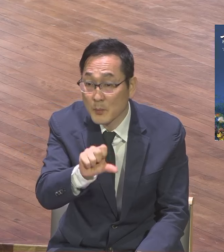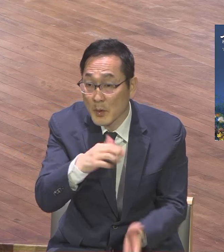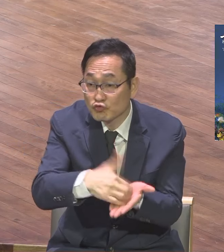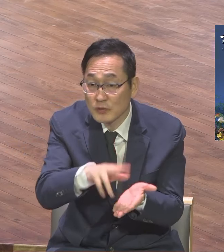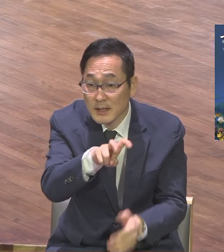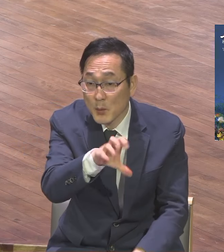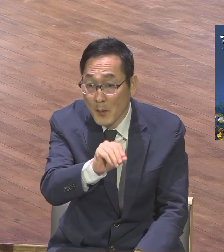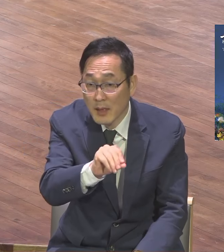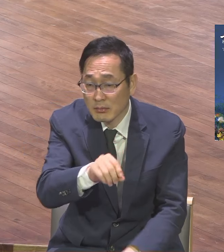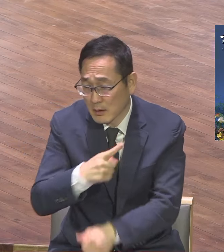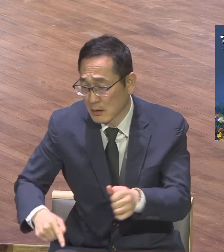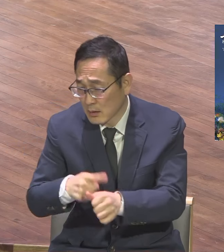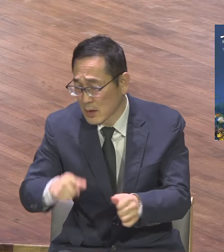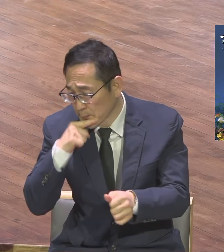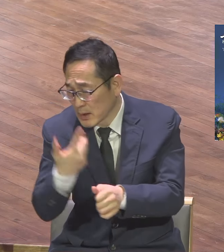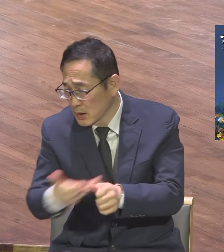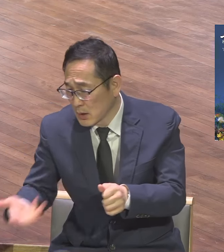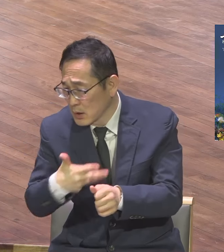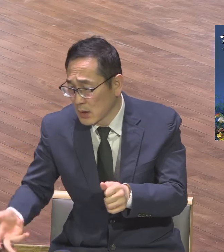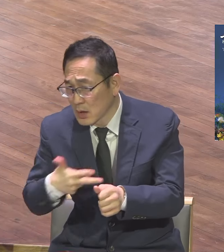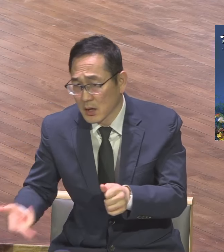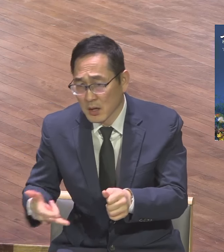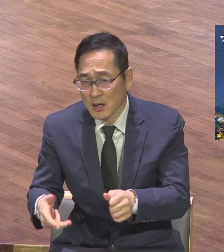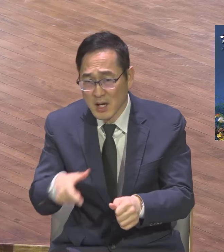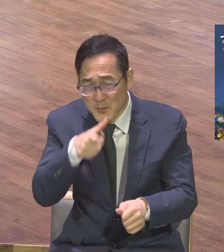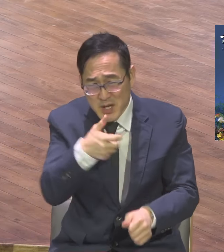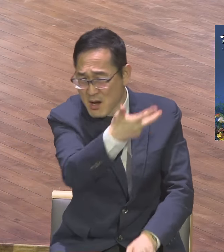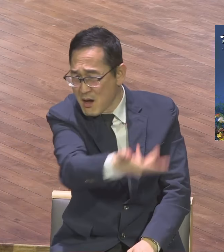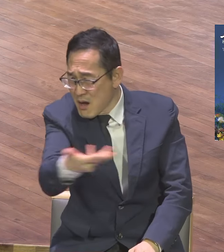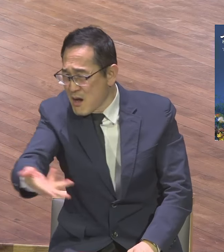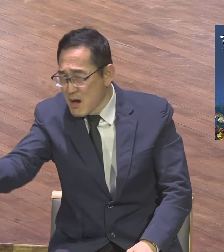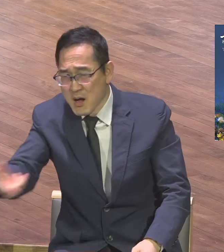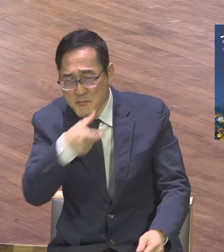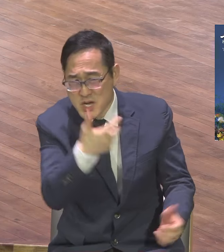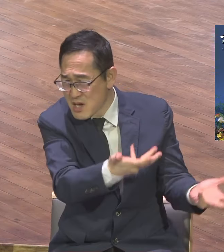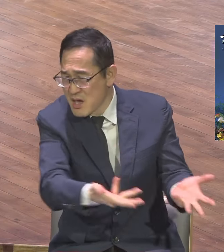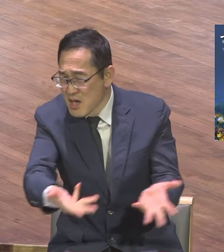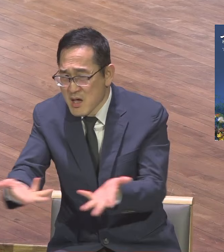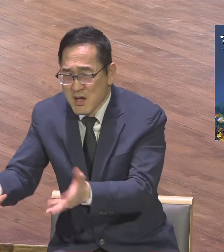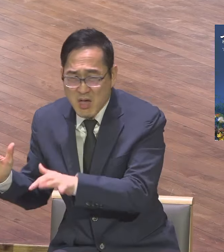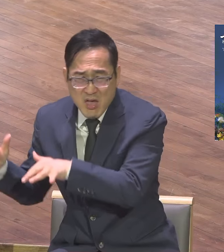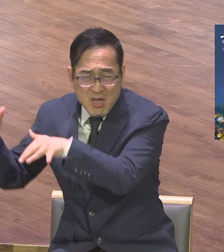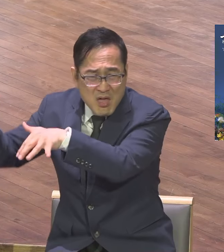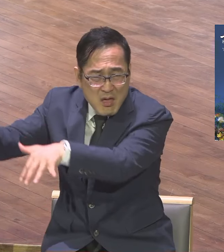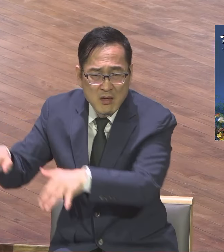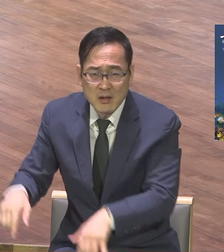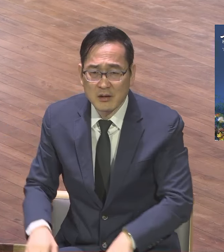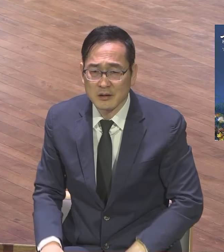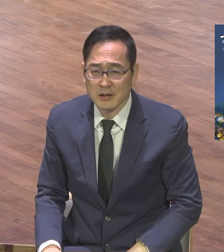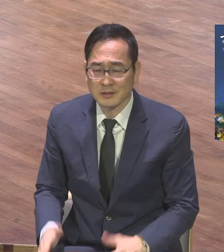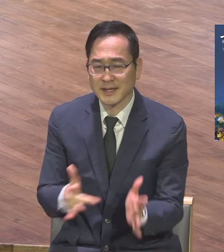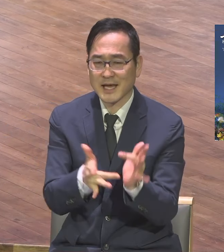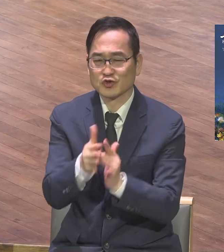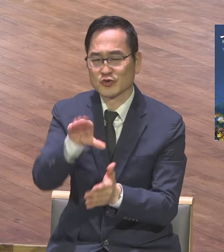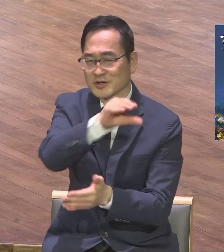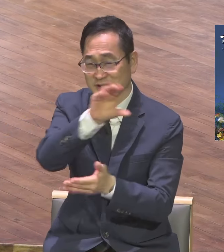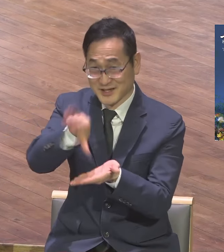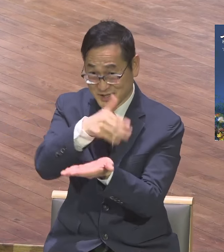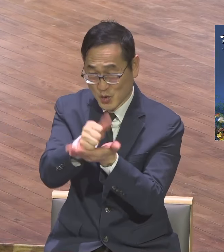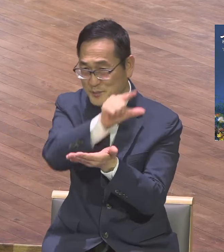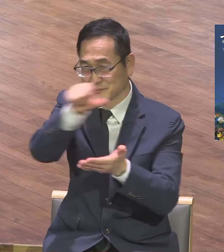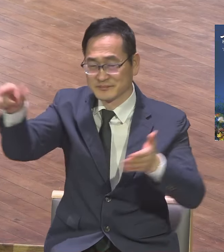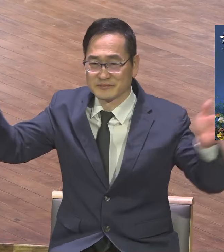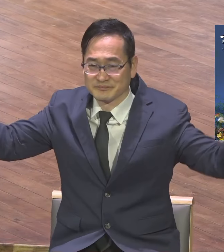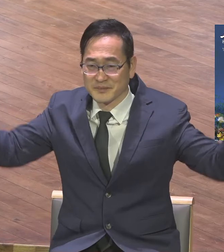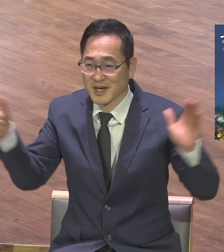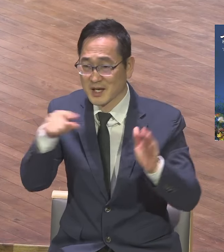그렇게 했습니다. 구약 때는 그래야 죄사함 받았어요. 그런데 예수 그리스도의 피가 이것을 싹 단번에